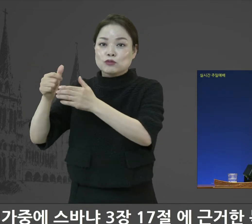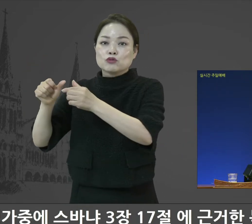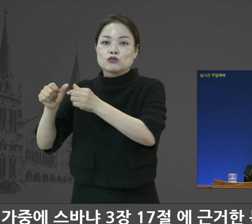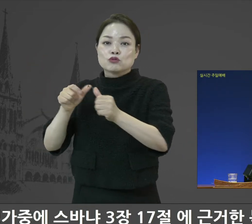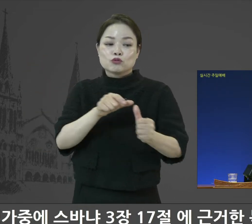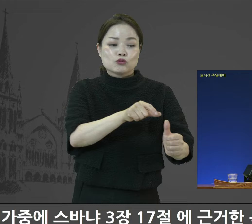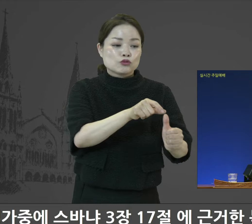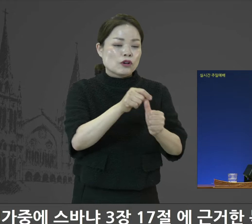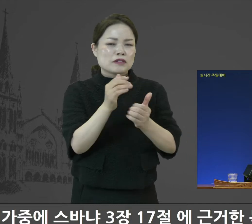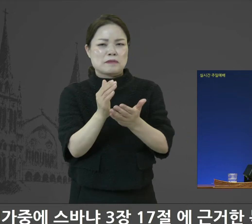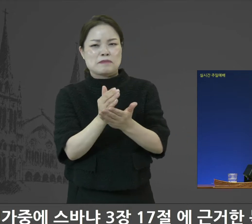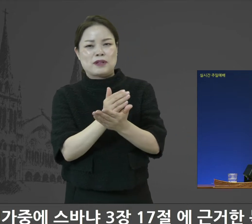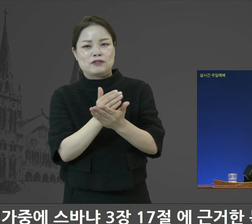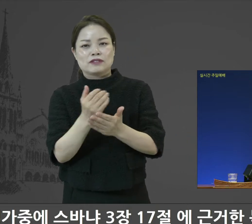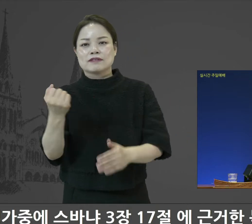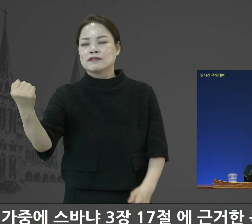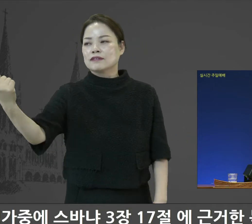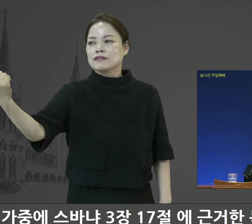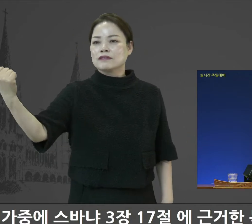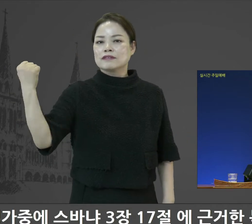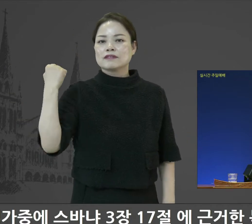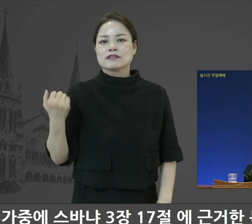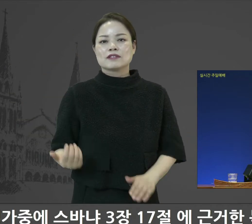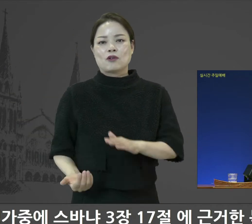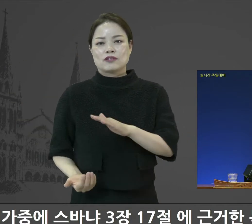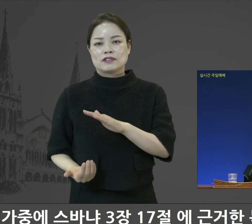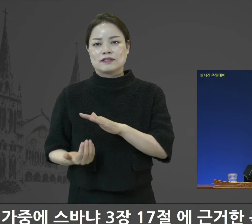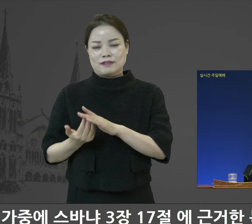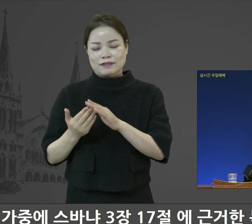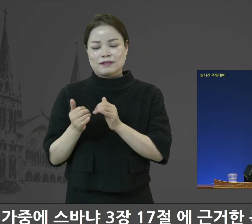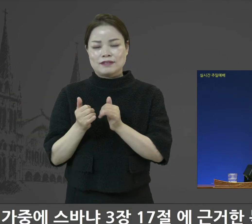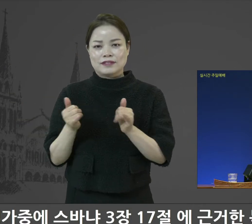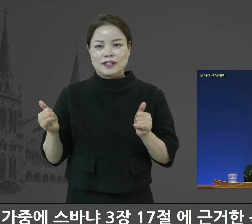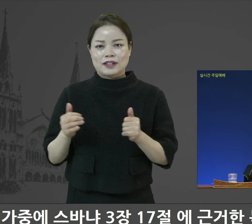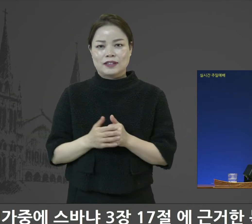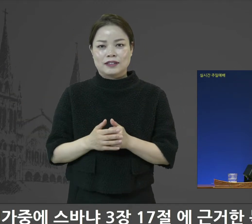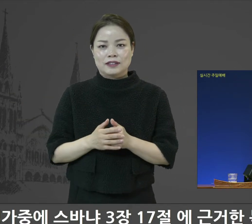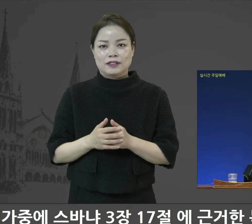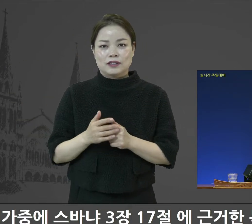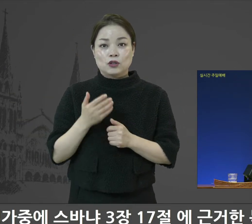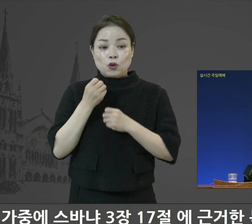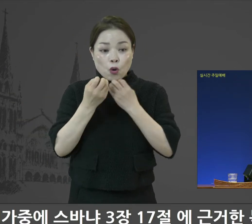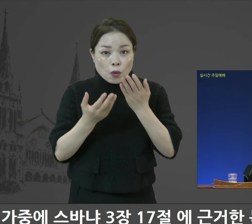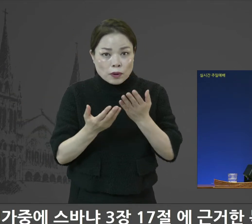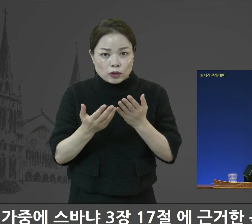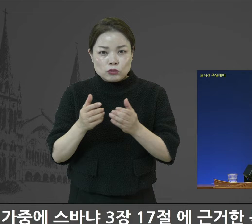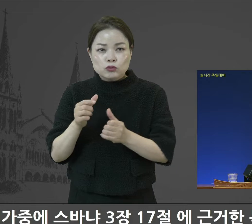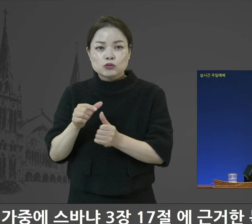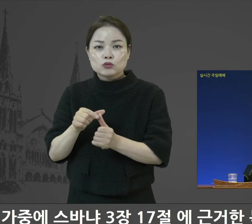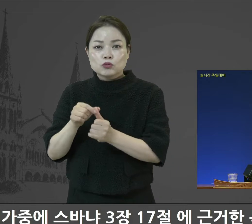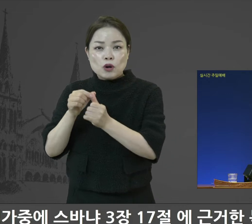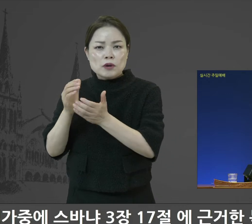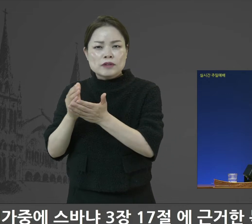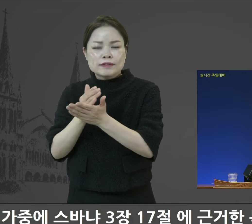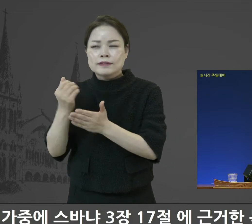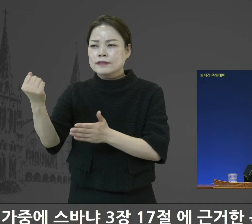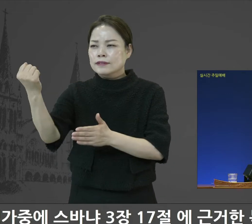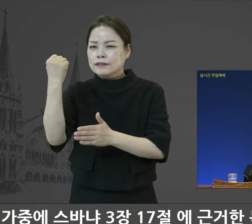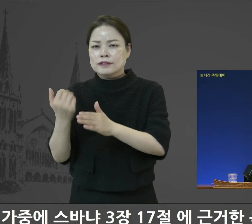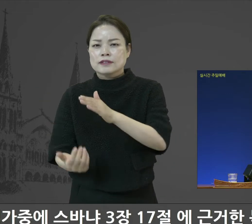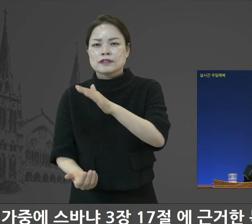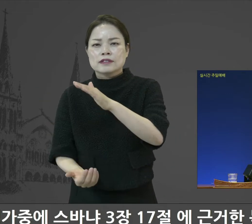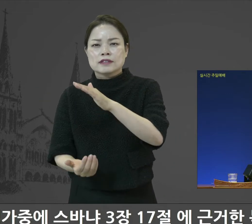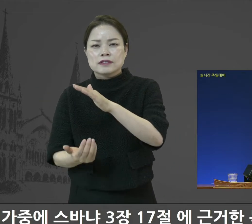구원을 베푸실 전능자시라. 그리고 한 번 더 고백합니다. 그는 구원을 베푸실